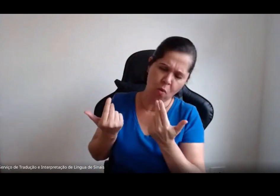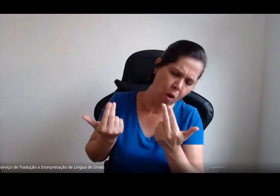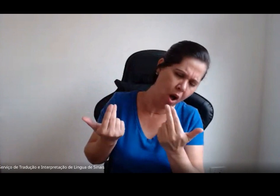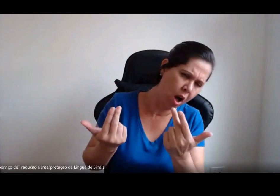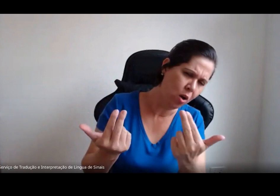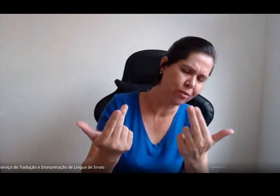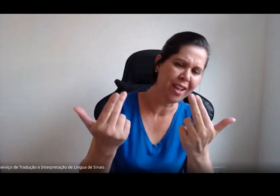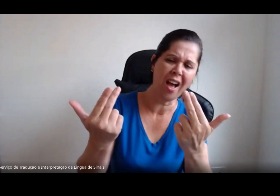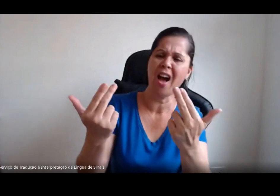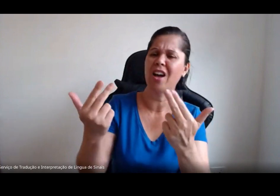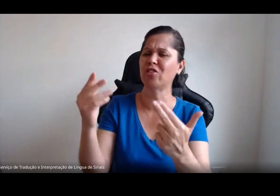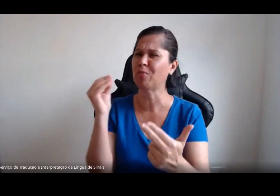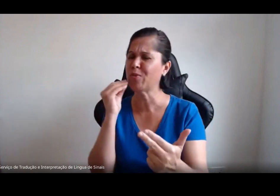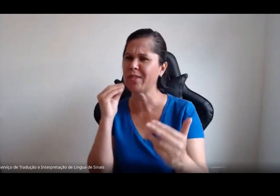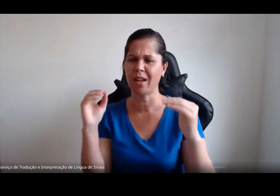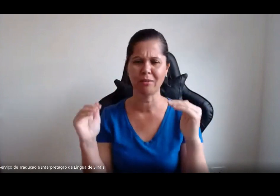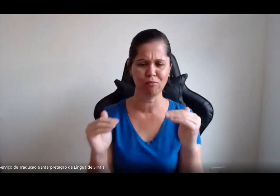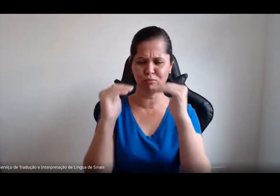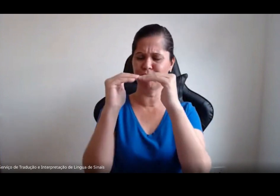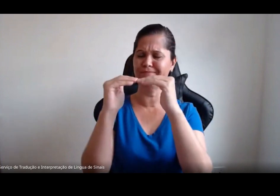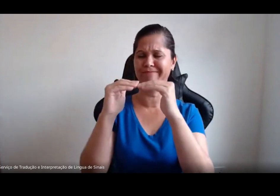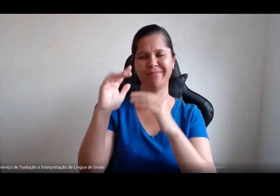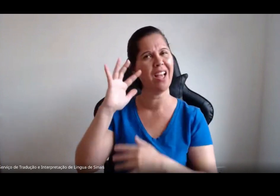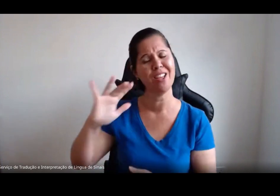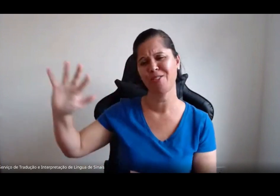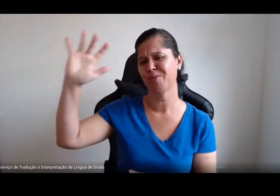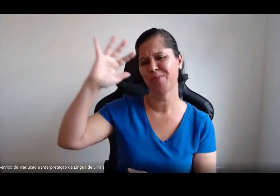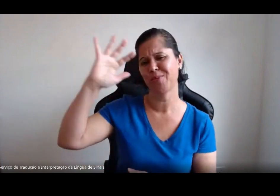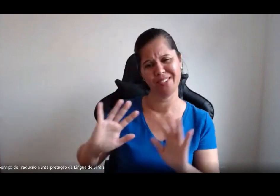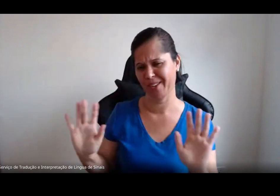grande ilusão e assemelha-se a um jogo de cartas marcadas.